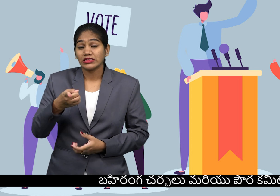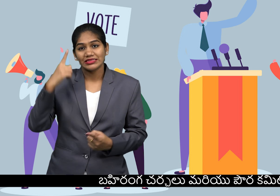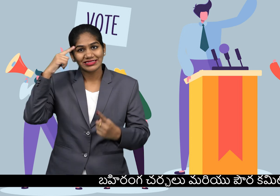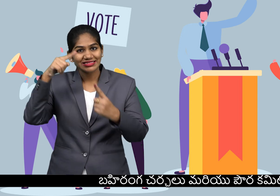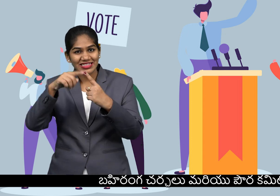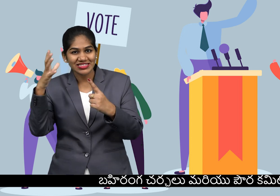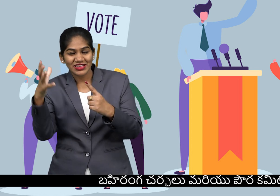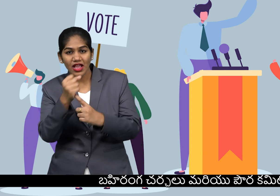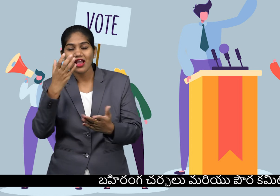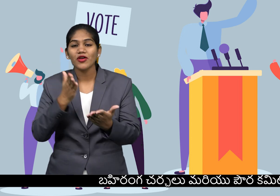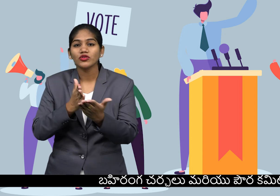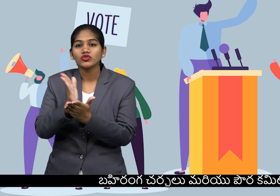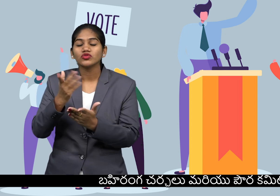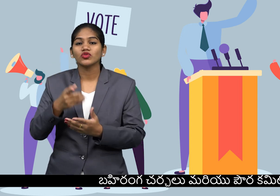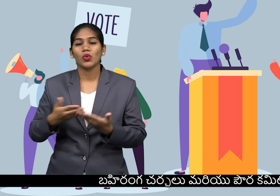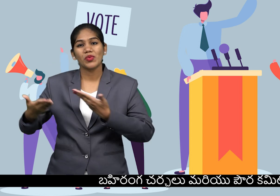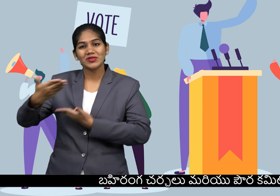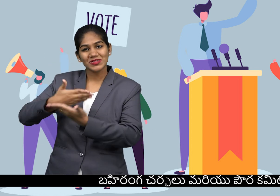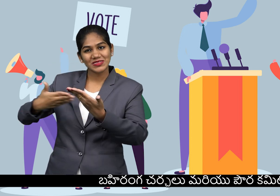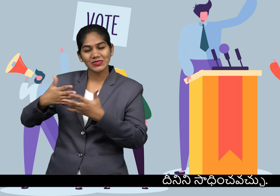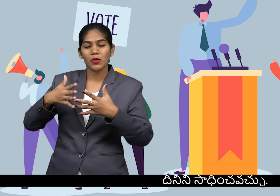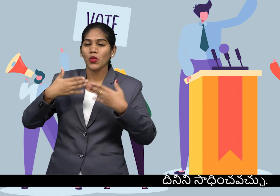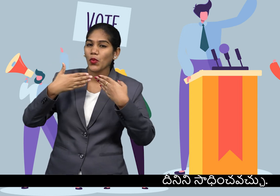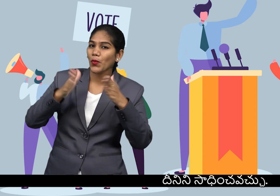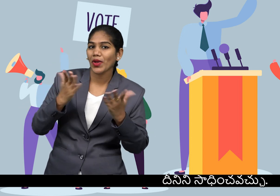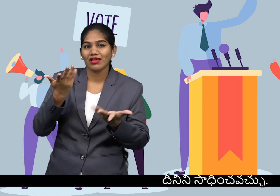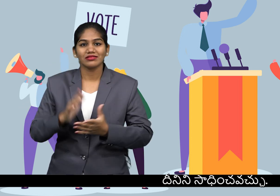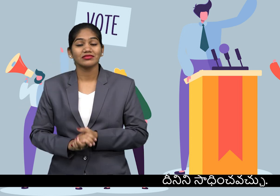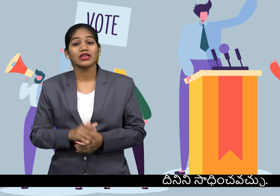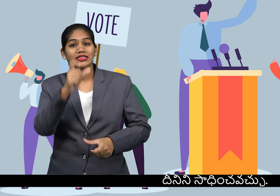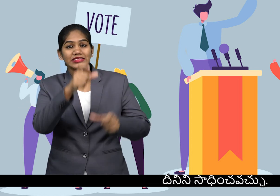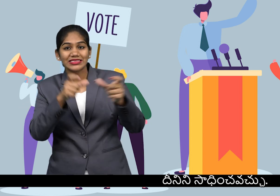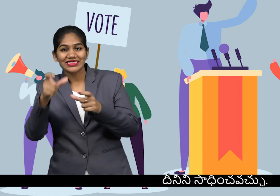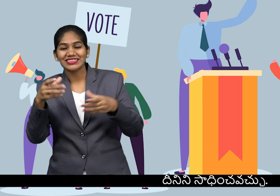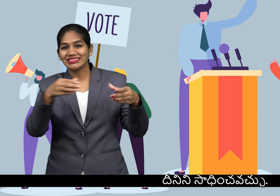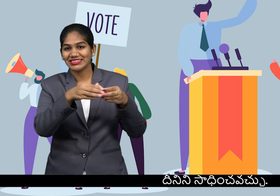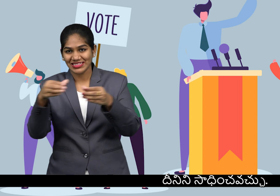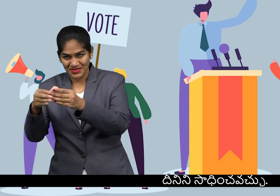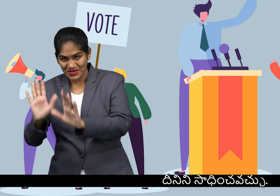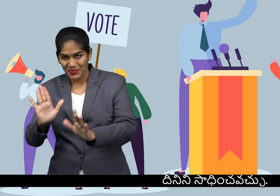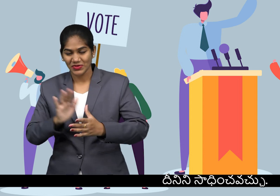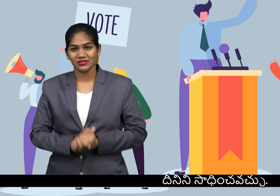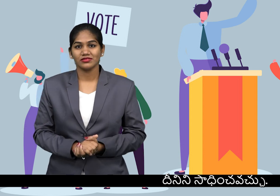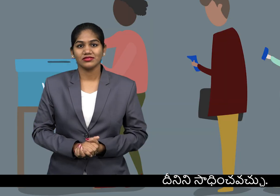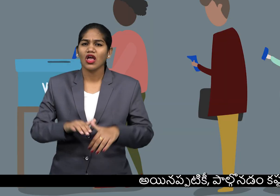బహిరంగ చర్చలు మరియు పౌర కమిటీల ద్వారా దీనిని సాధించవచ్చు.